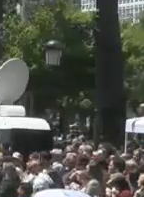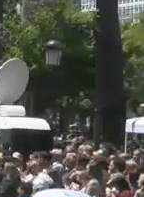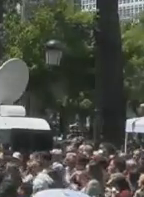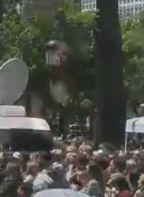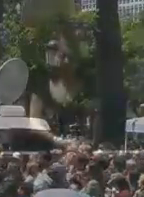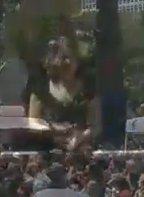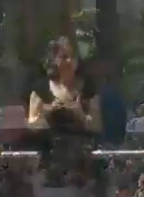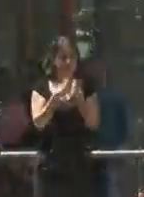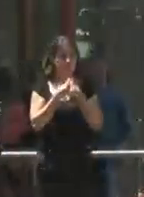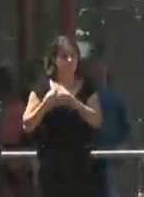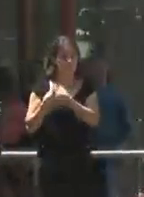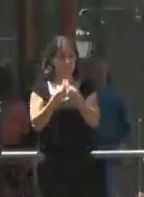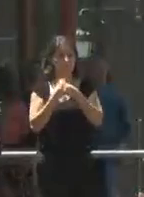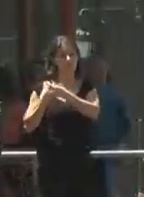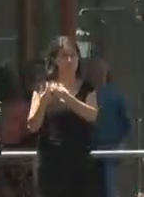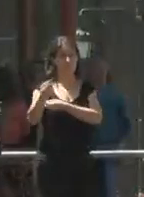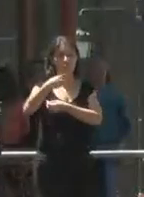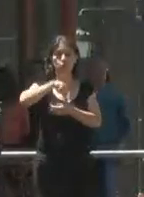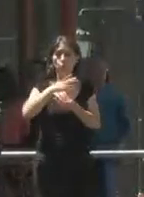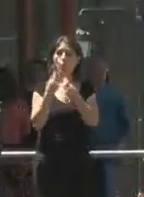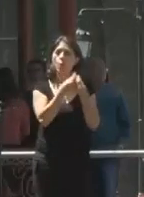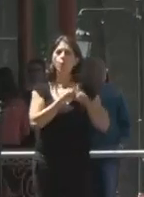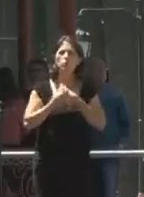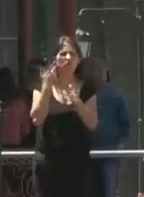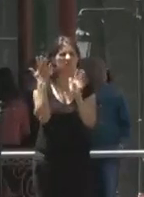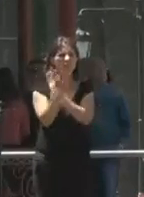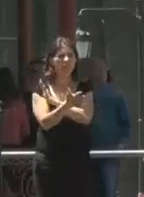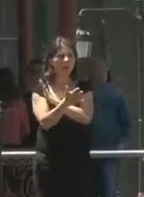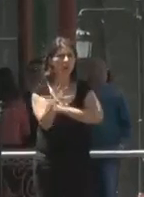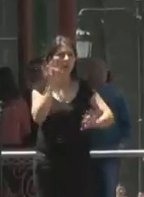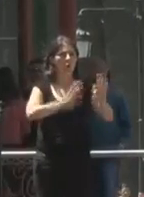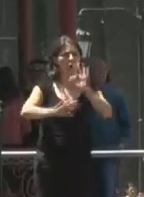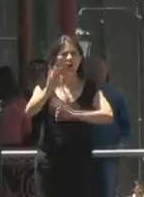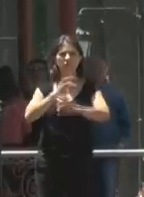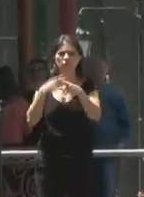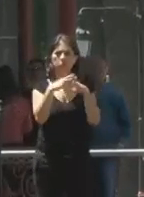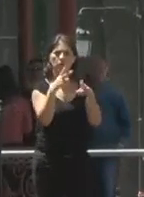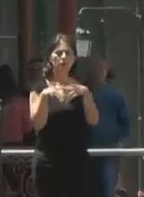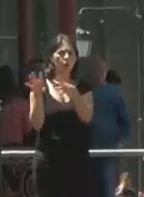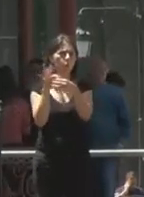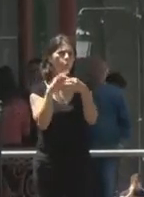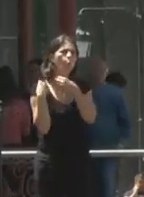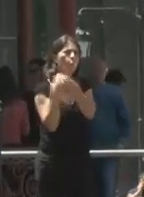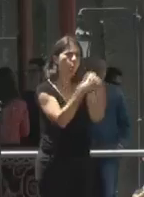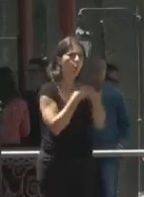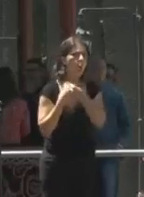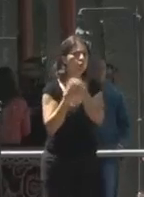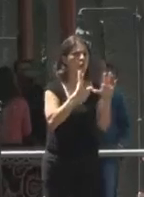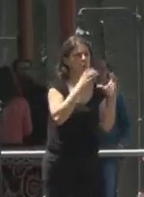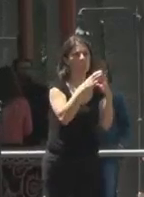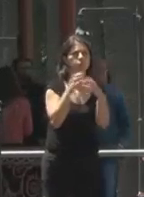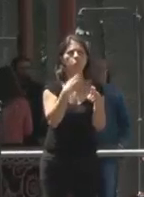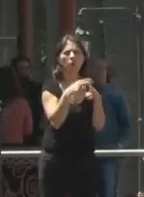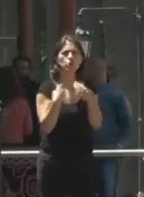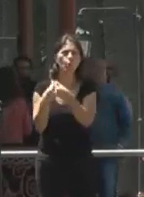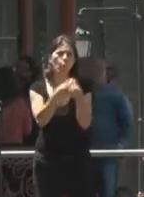Y juntos no significa diferentes organizaciones políticas juntas, no significa diferentes partidos juntos, con eso